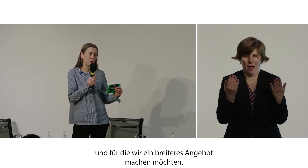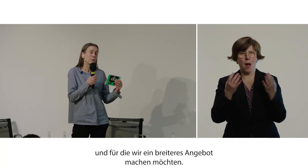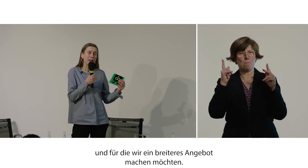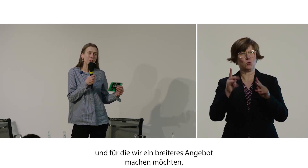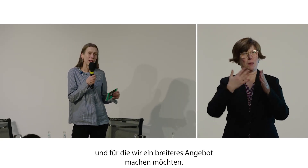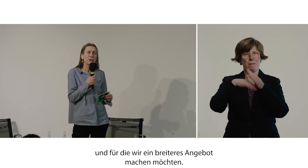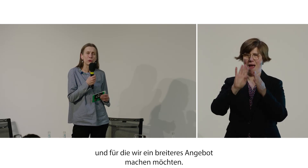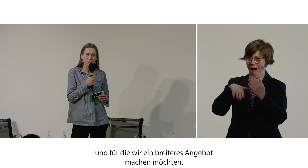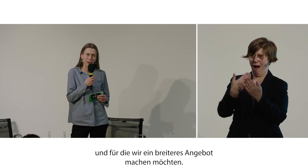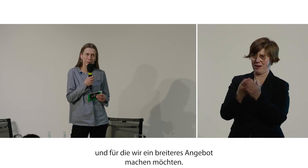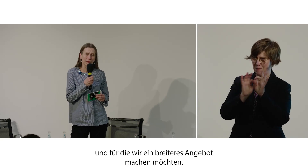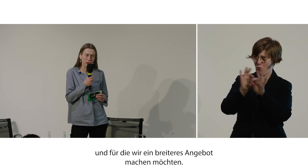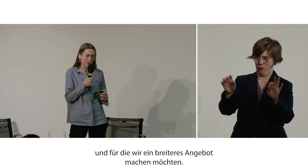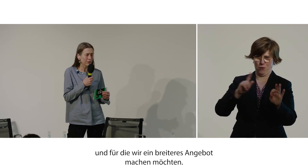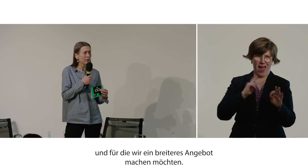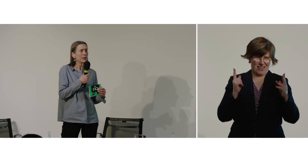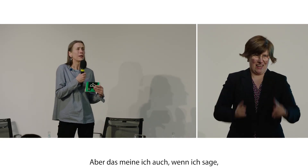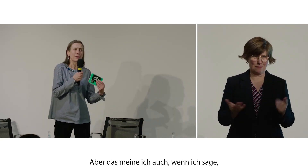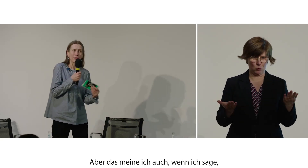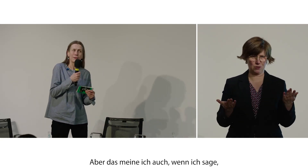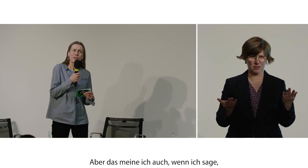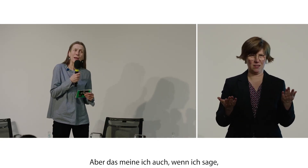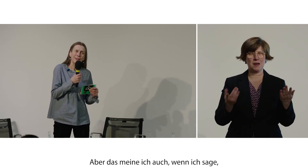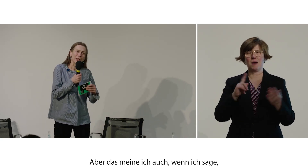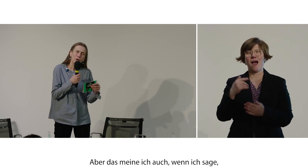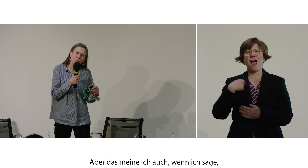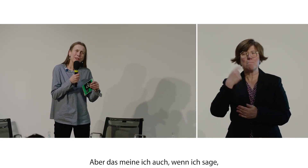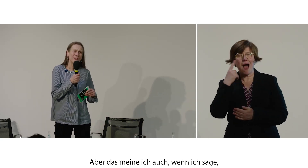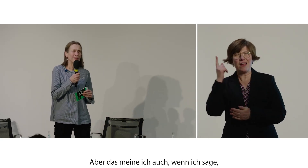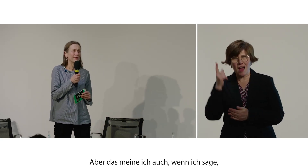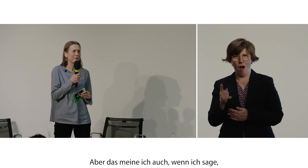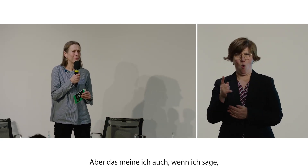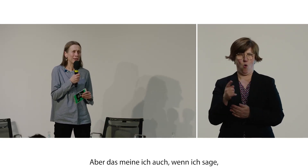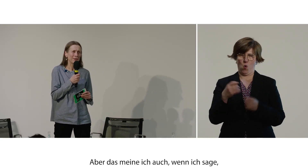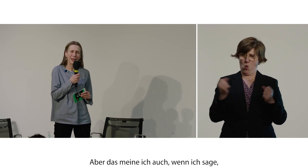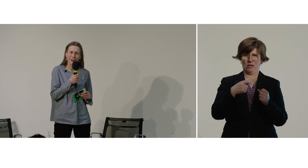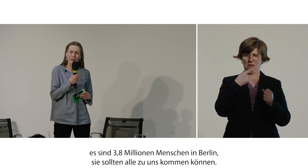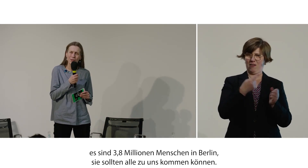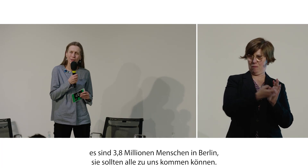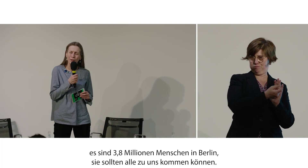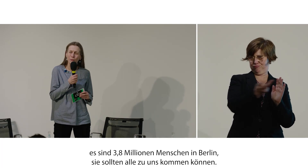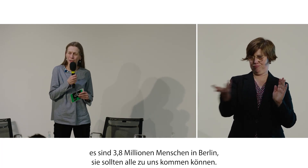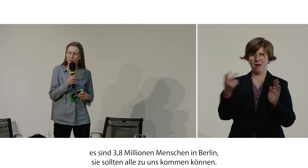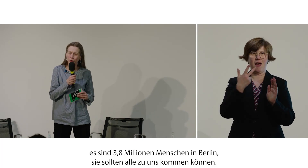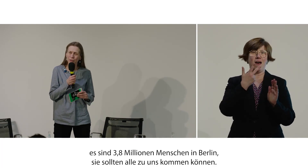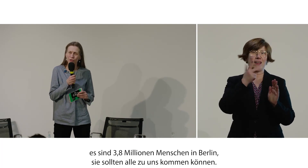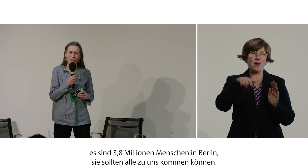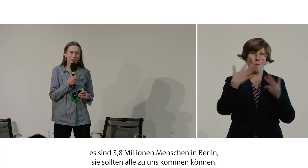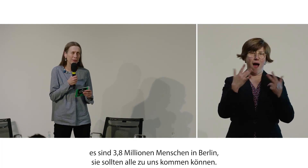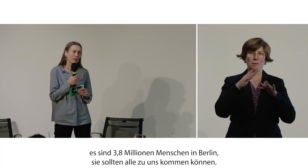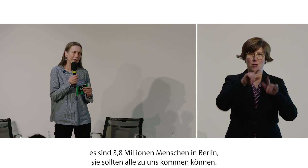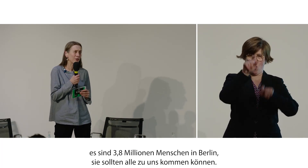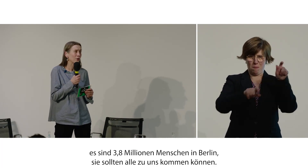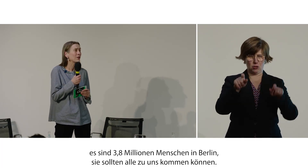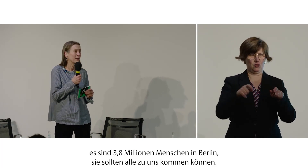größeres, ein breiteres Angebot machen möchten. Aber das meine ich auch mit, wenn ich sage, es sind 3,8 Millionen Menschen